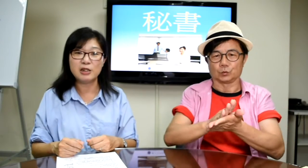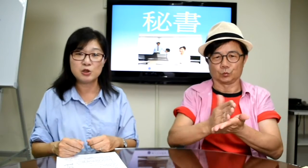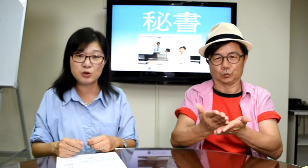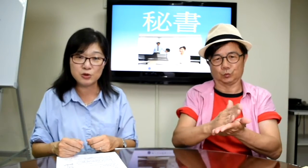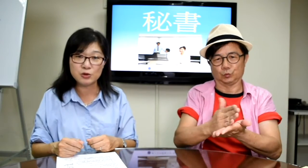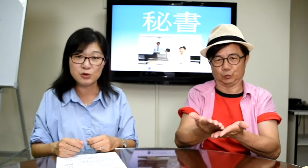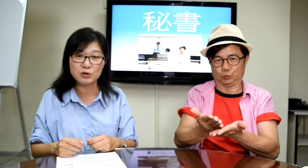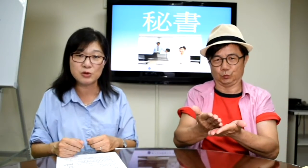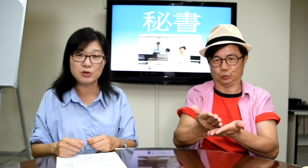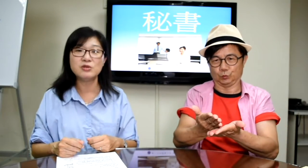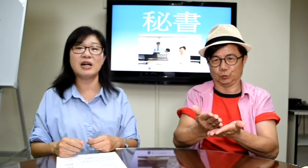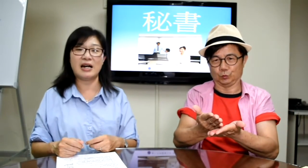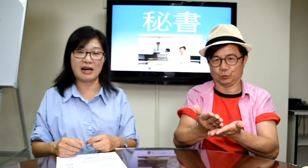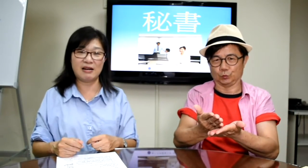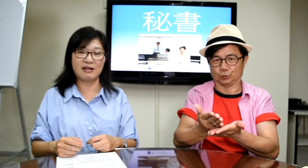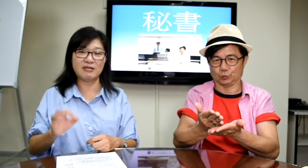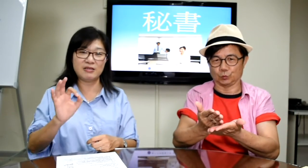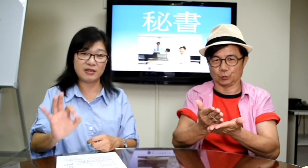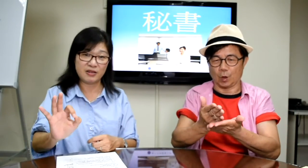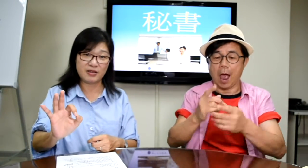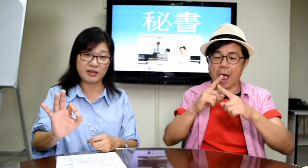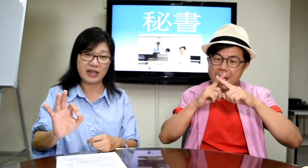书，好 ，OK，